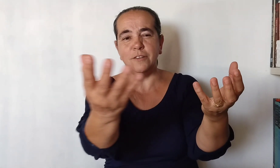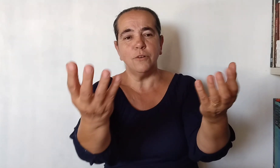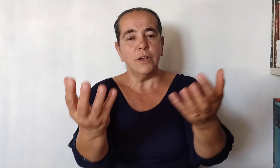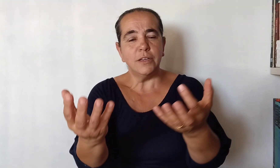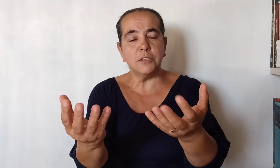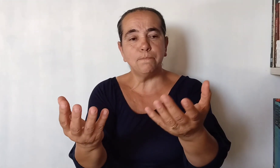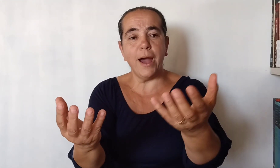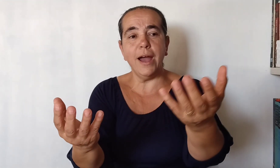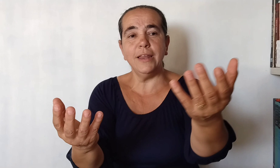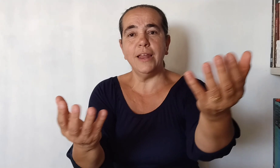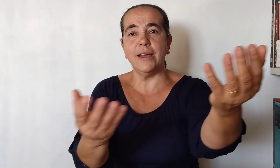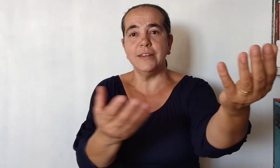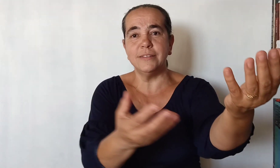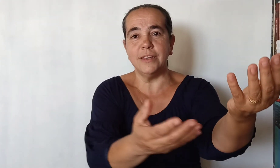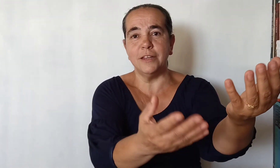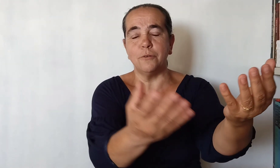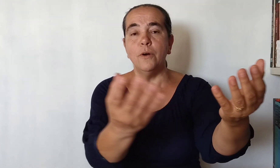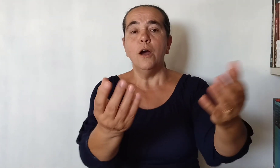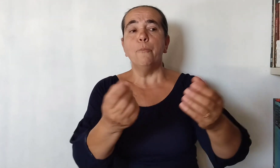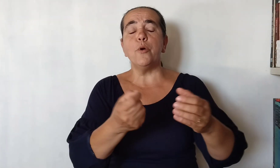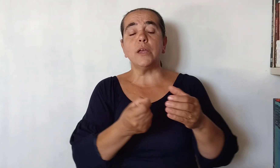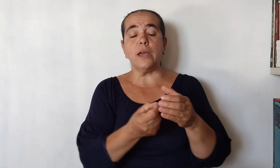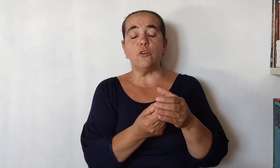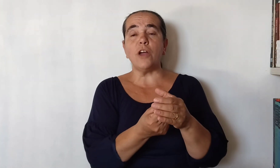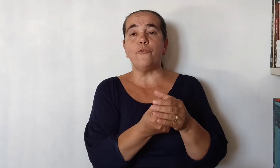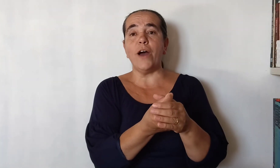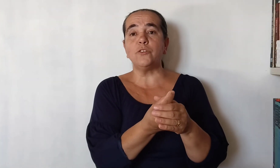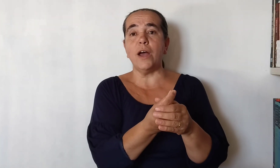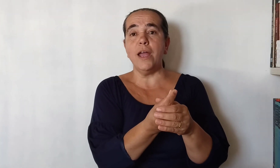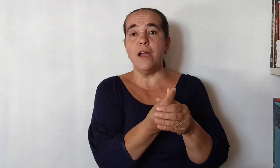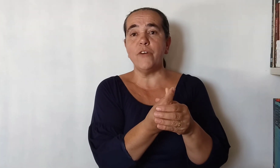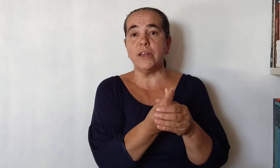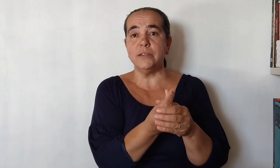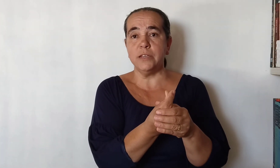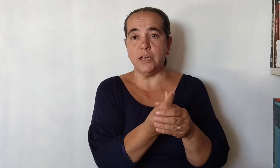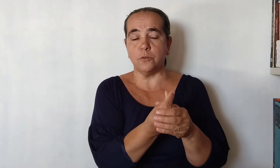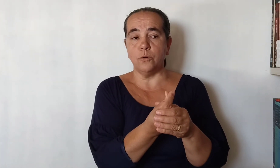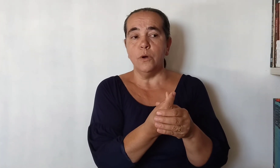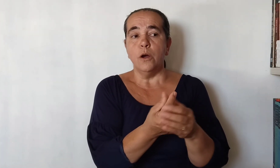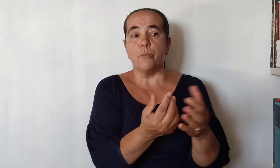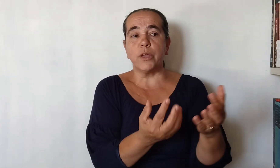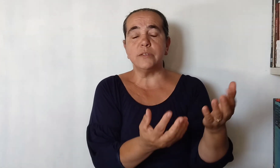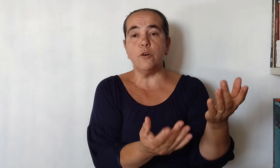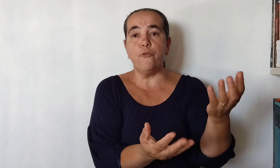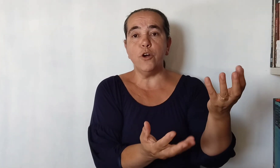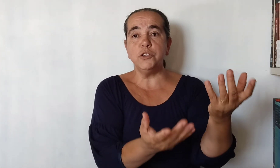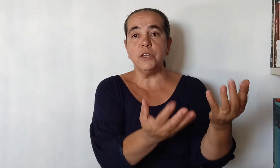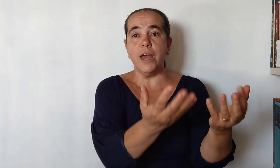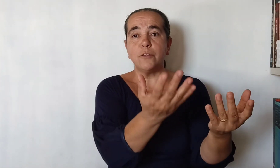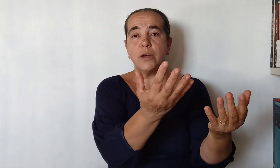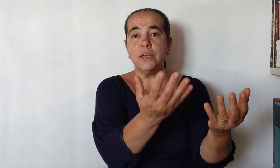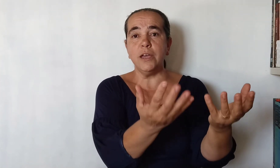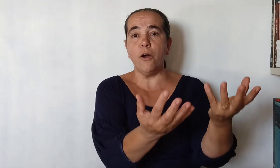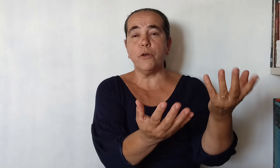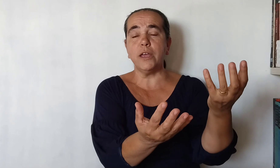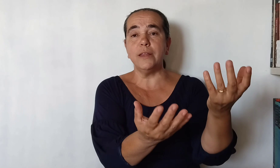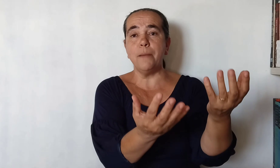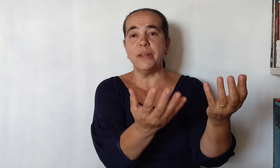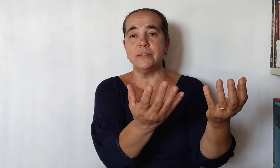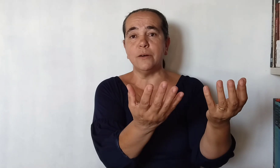crescendo. Espalha ela crescendo. Por que eu já faço a erva crescendo? Porque se eu for direto aqui, ó, o que dá a impressão?